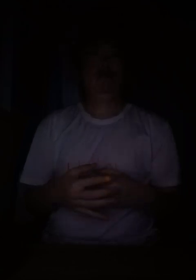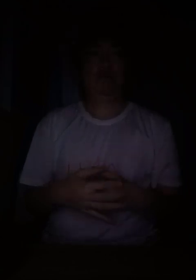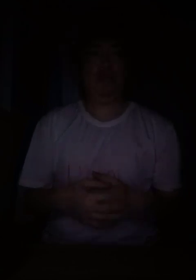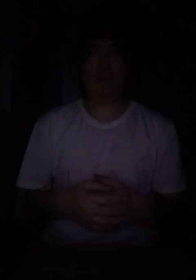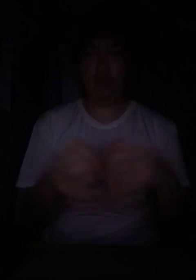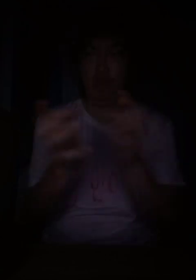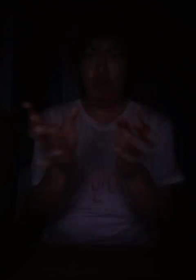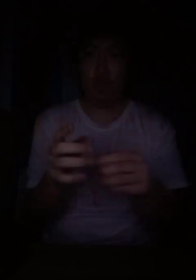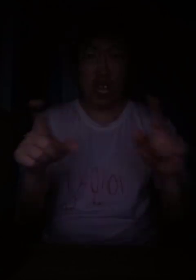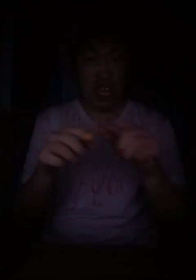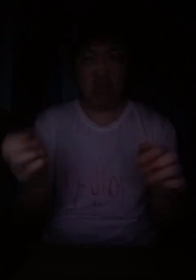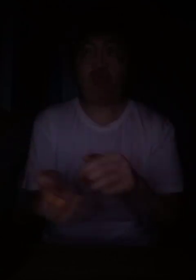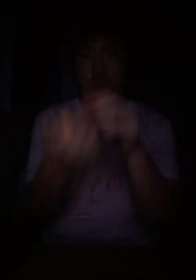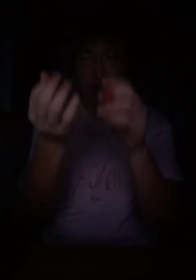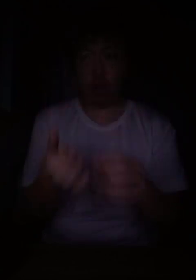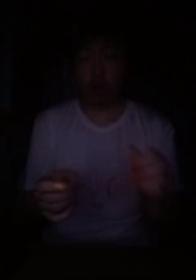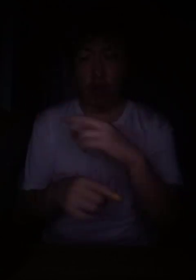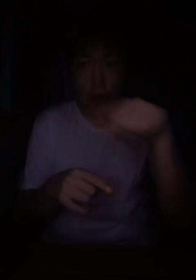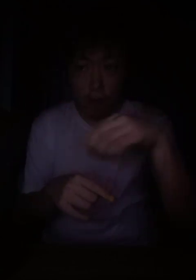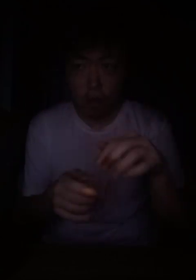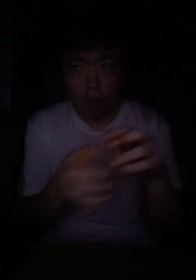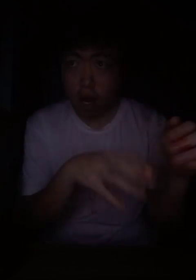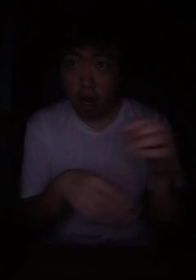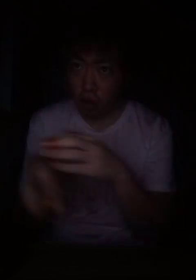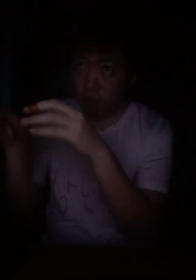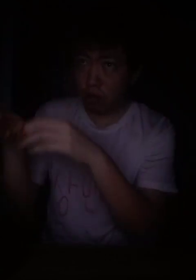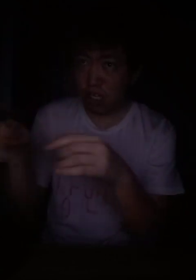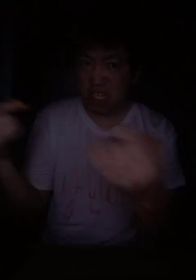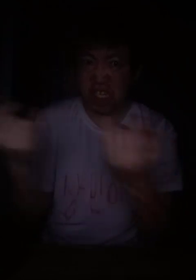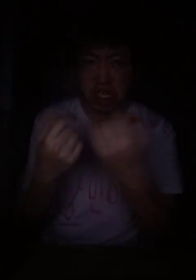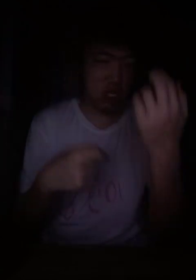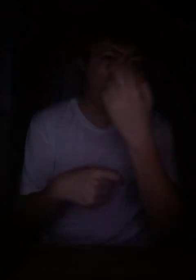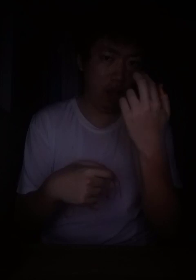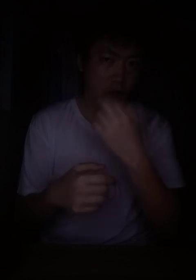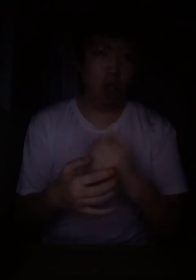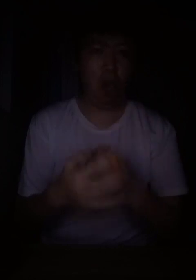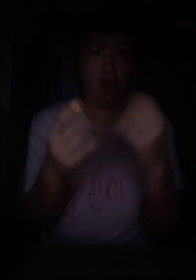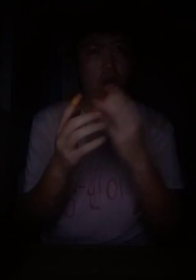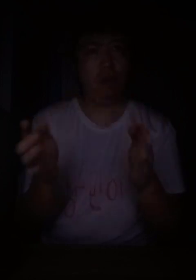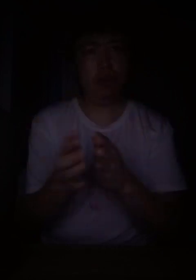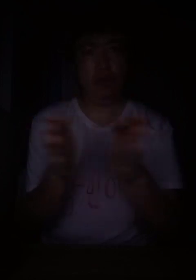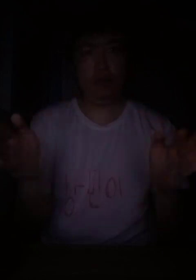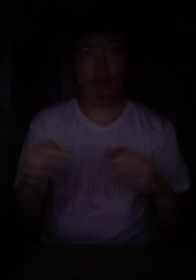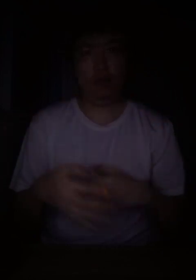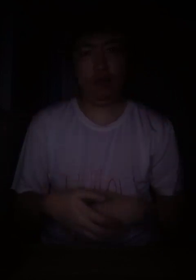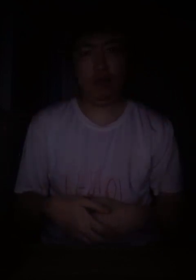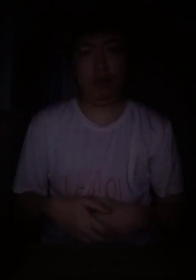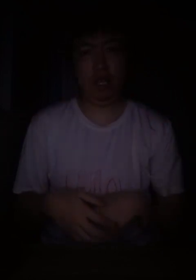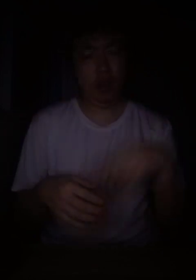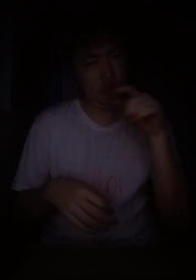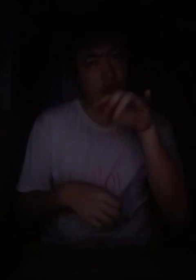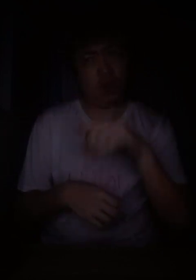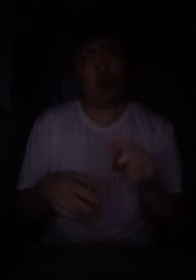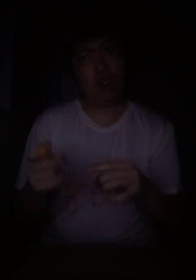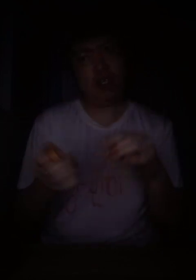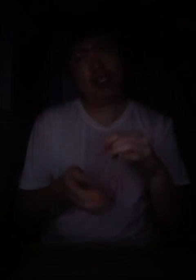서울 도심의 한 주택에서 백골화된 노부부의 시신이 발견돼 경찰이 수사에 나섰습니다. 경기 고양시에서는